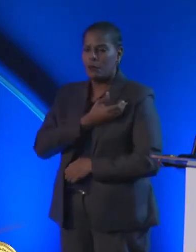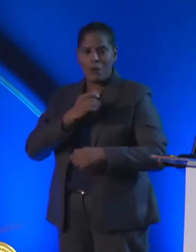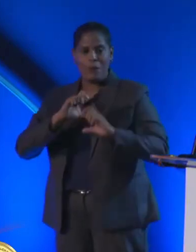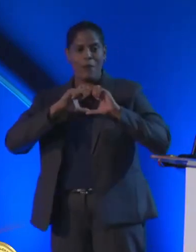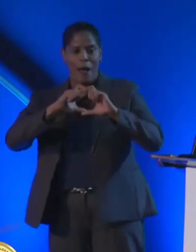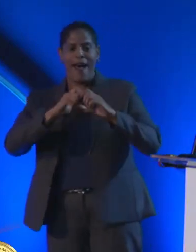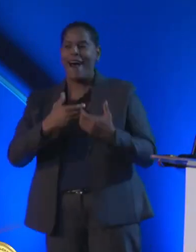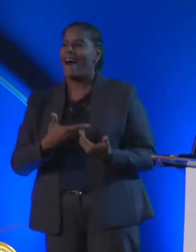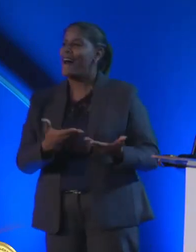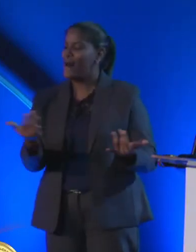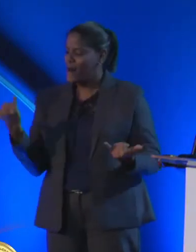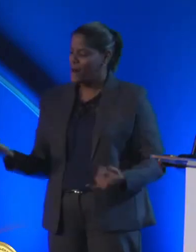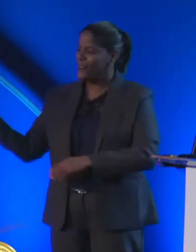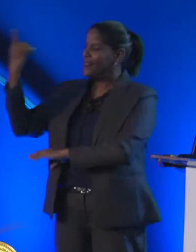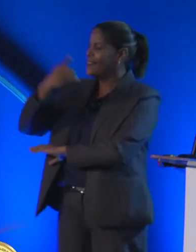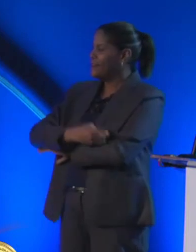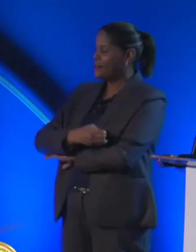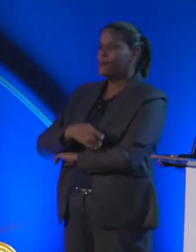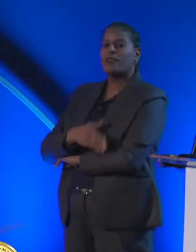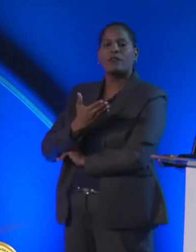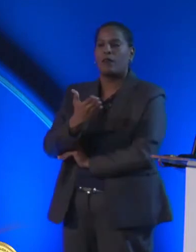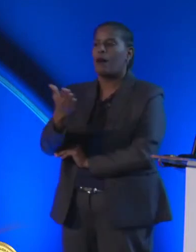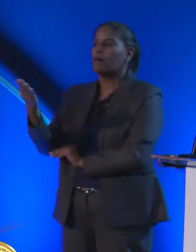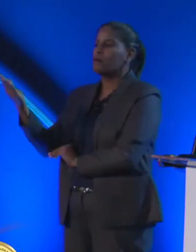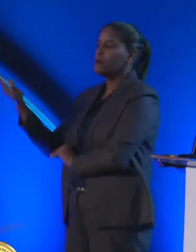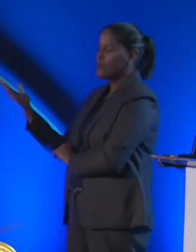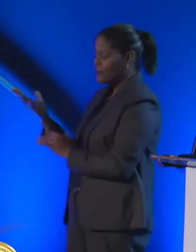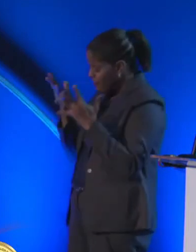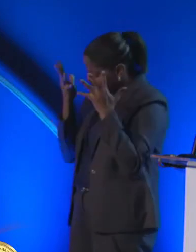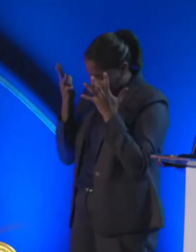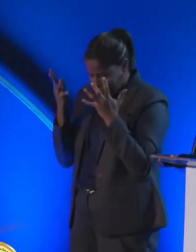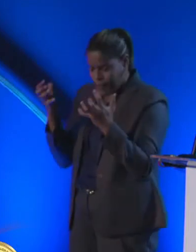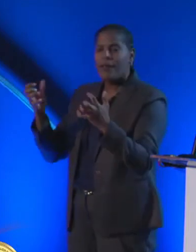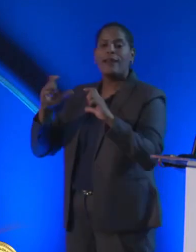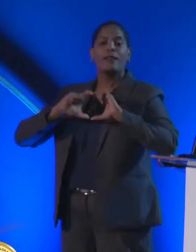galardonadas el día de hoy a ustedes queridas